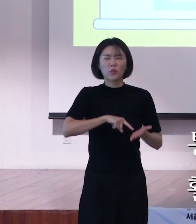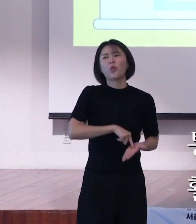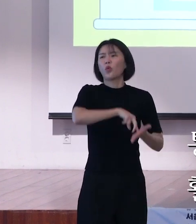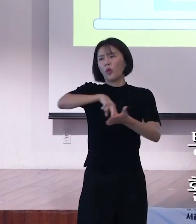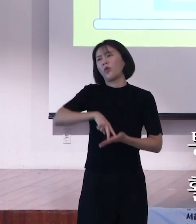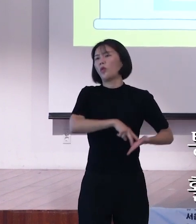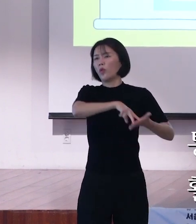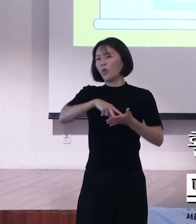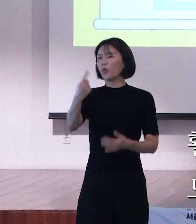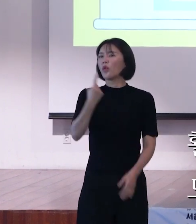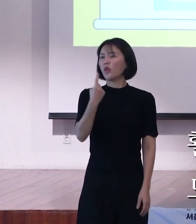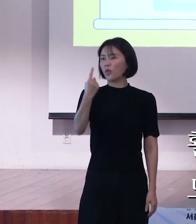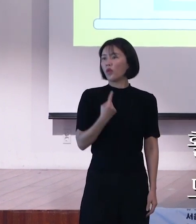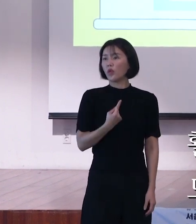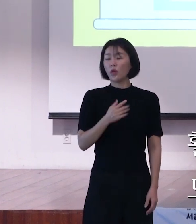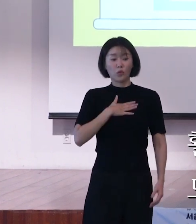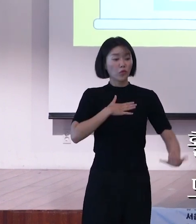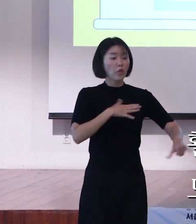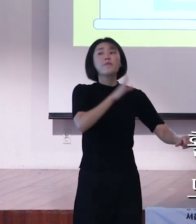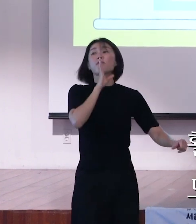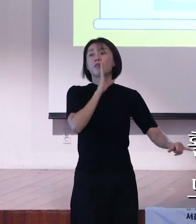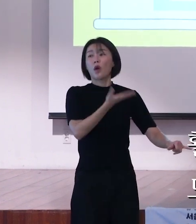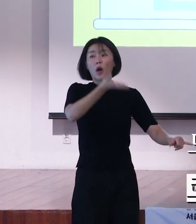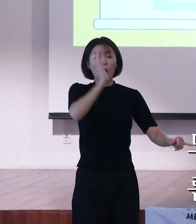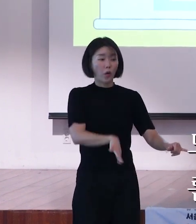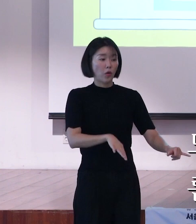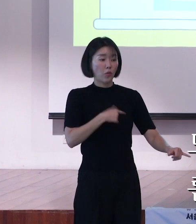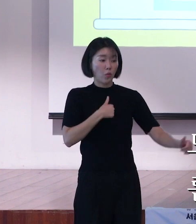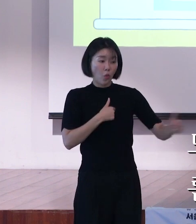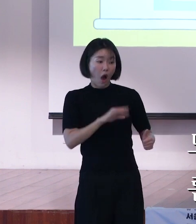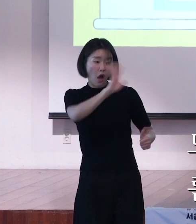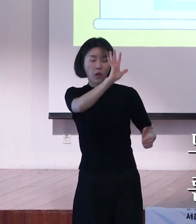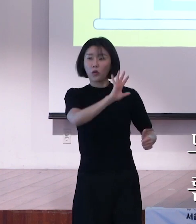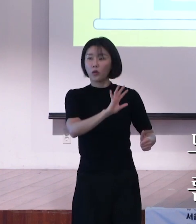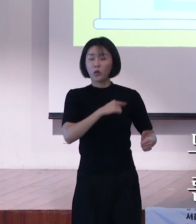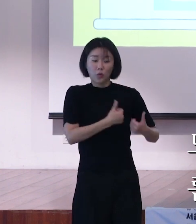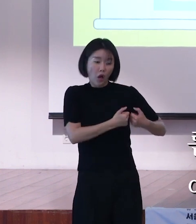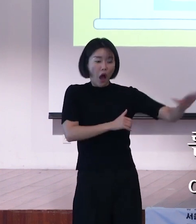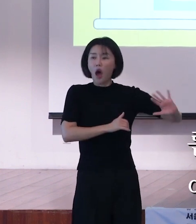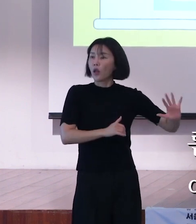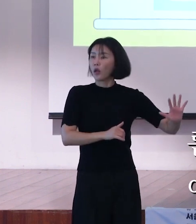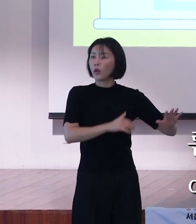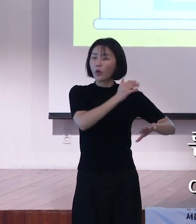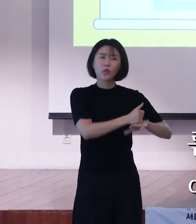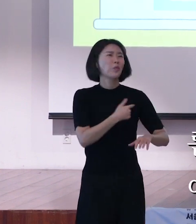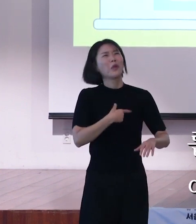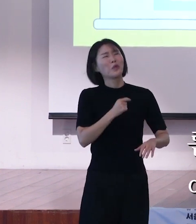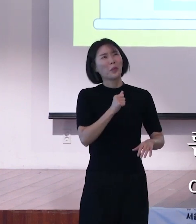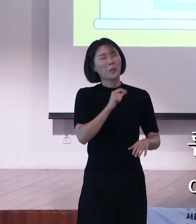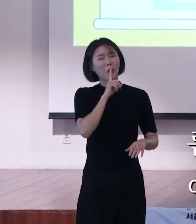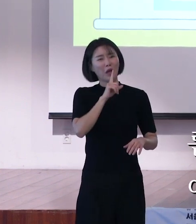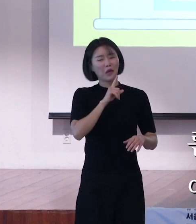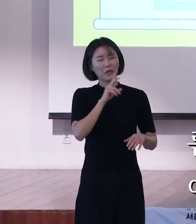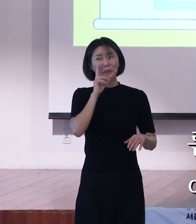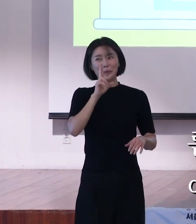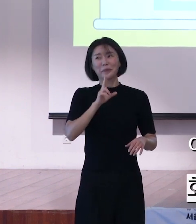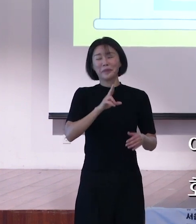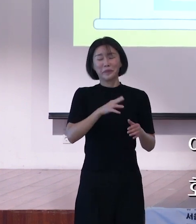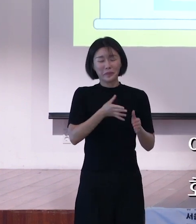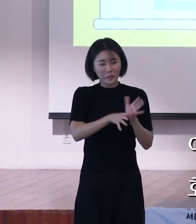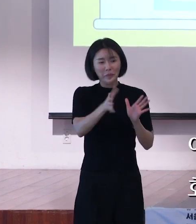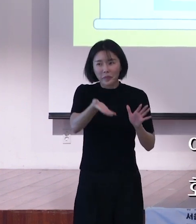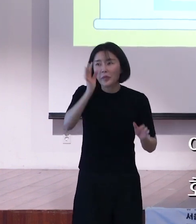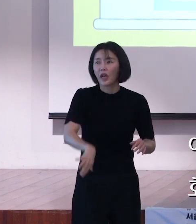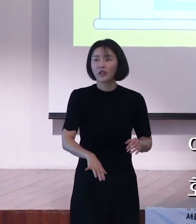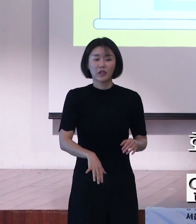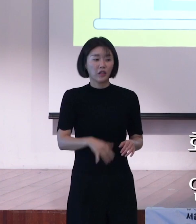부모님 입장에서도 조금 외롭게 되고 나중에는 결국에는 좀 극단적으로 얘기하면 좀 회피하게 되고 그리고 책임감이